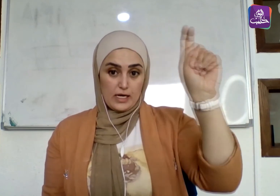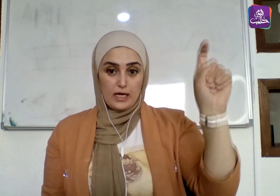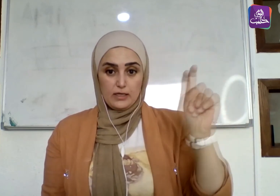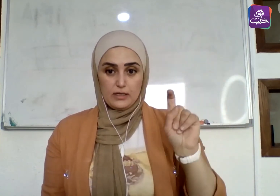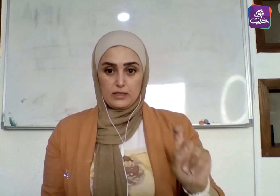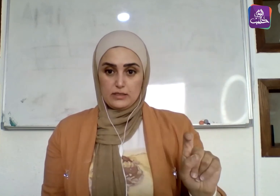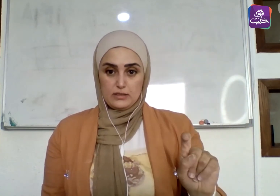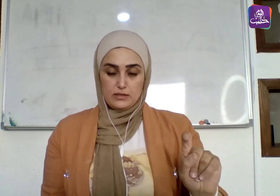هل